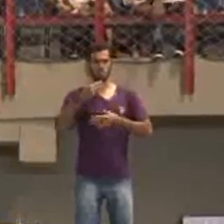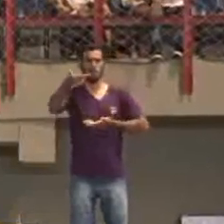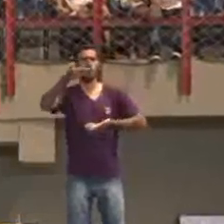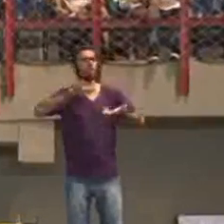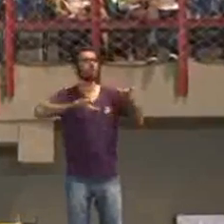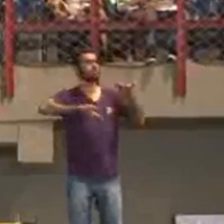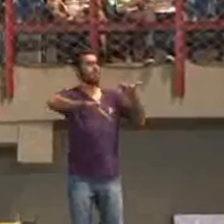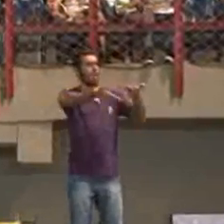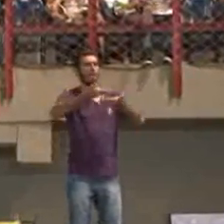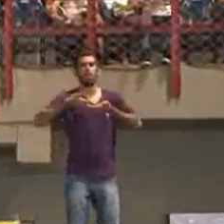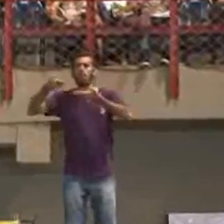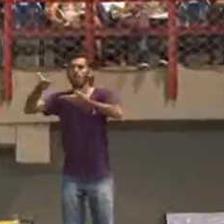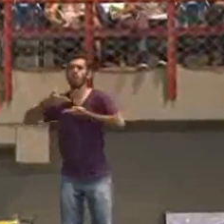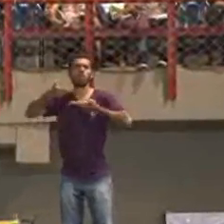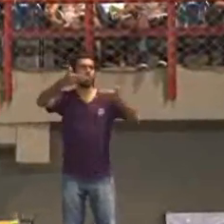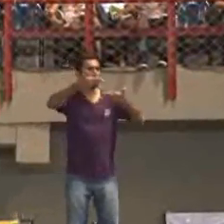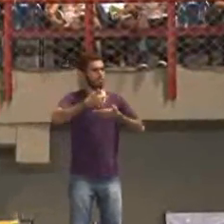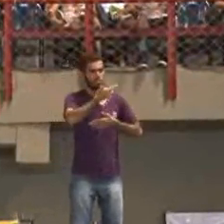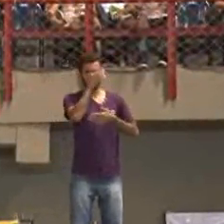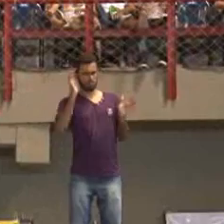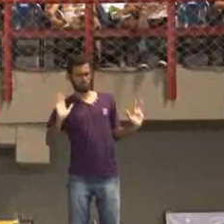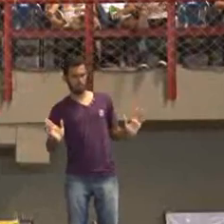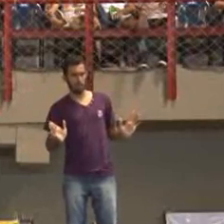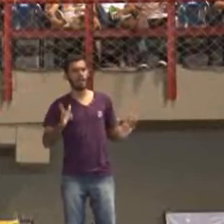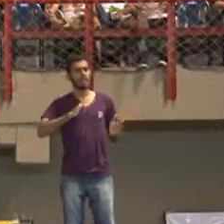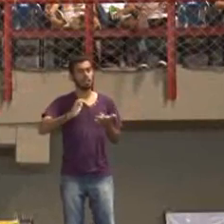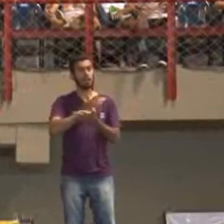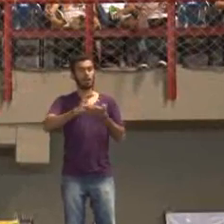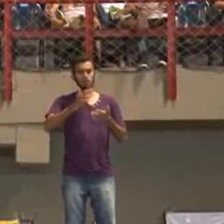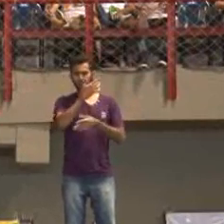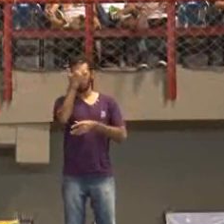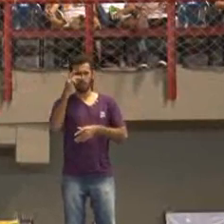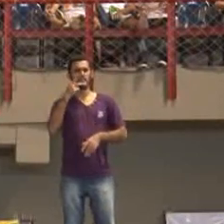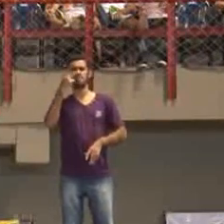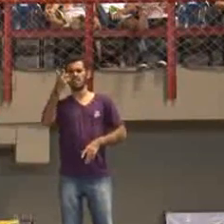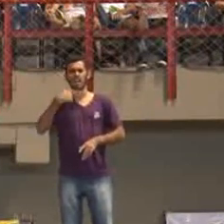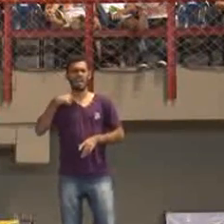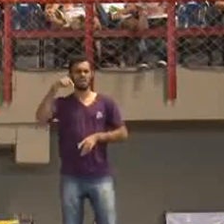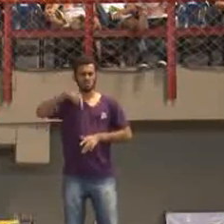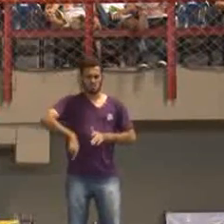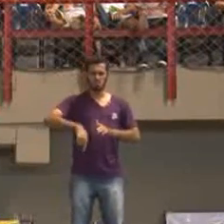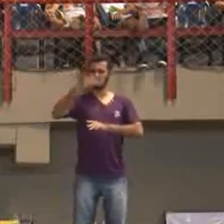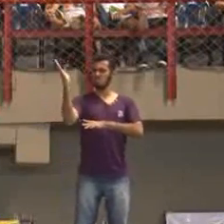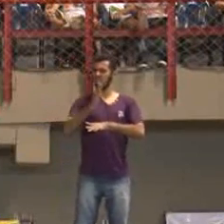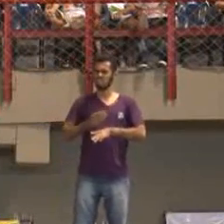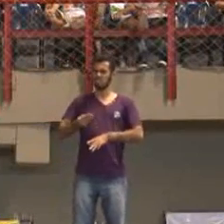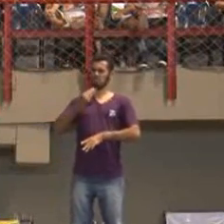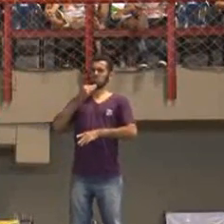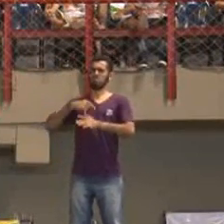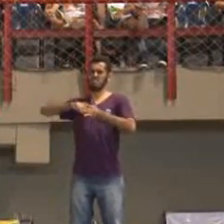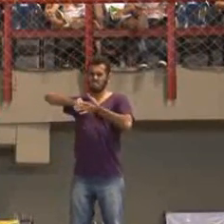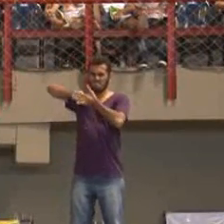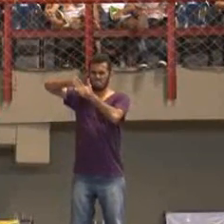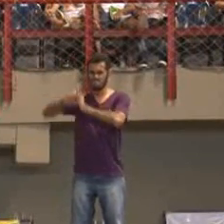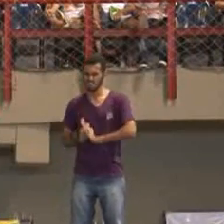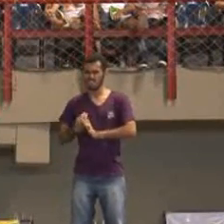que fechar as portas para o mundo. Esses invasores. Como assim,